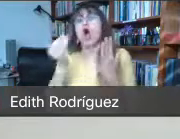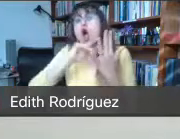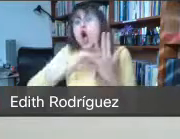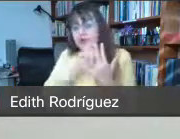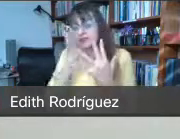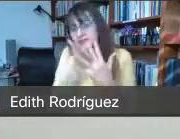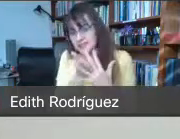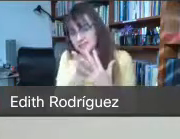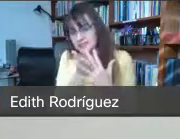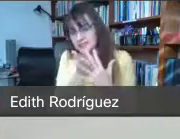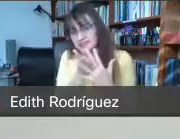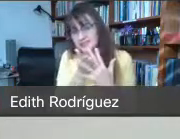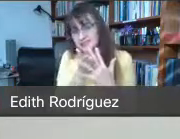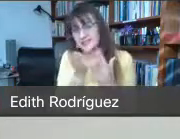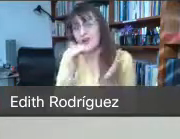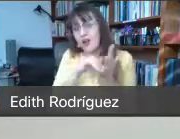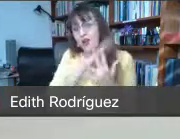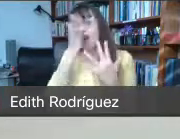para luego.